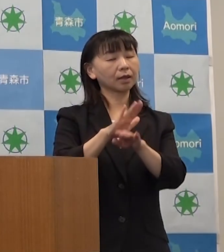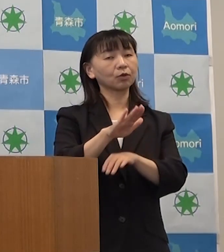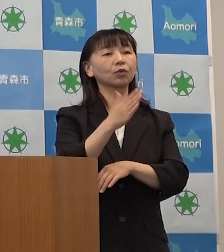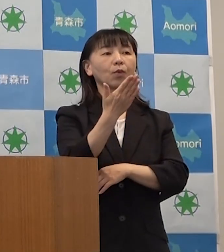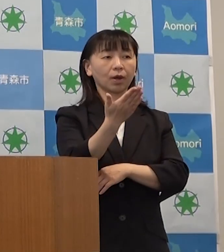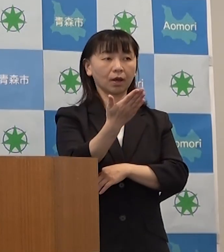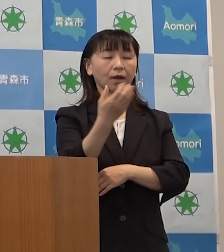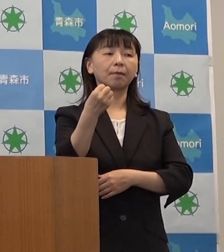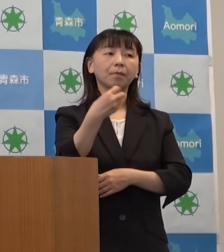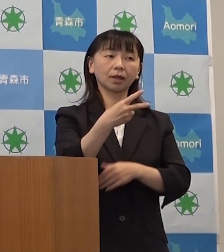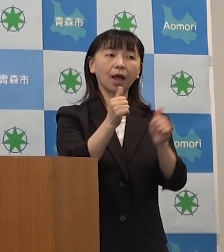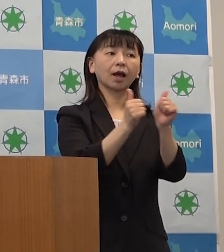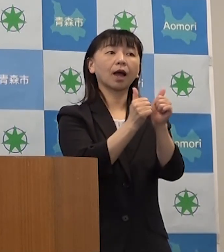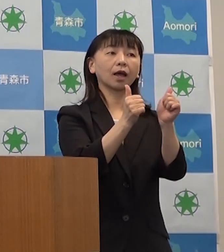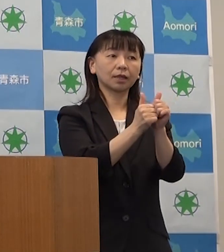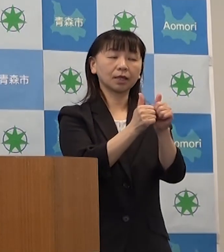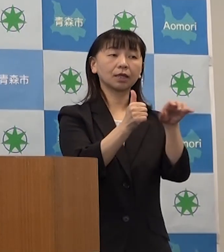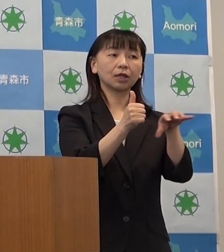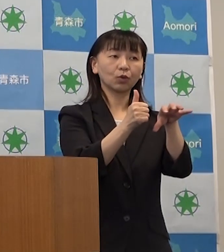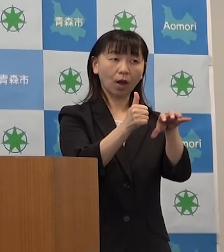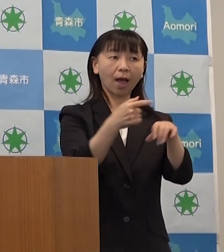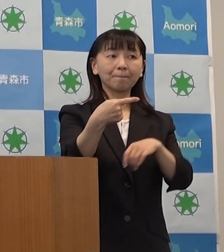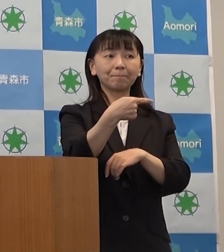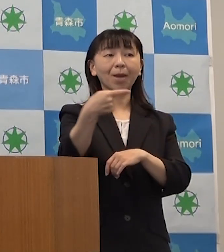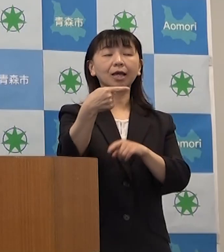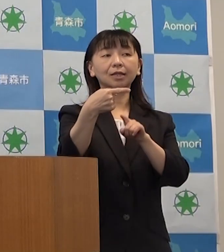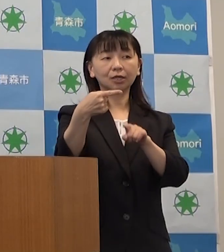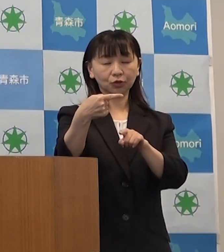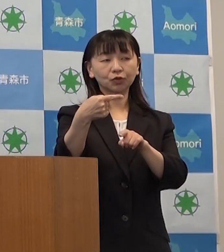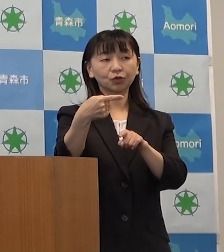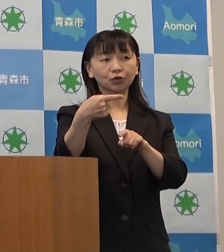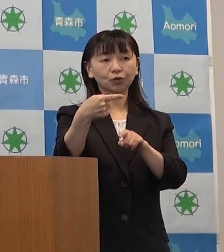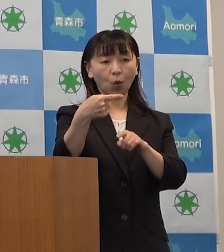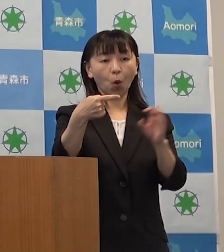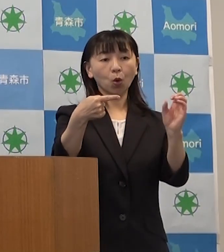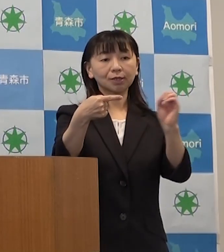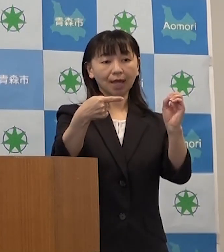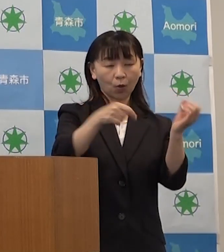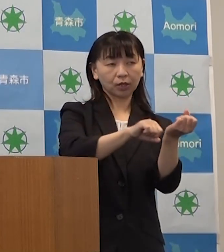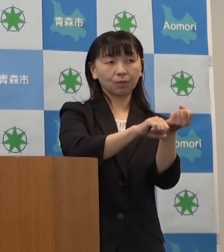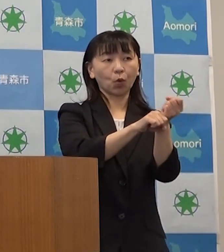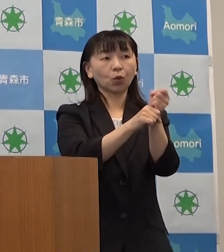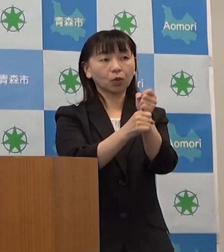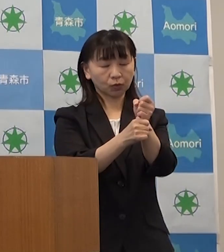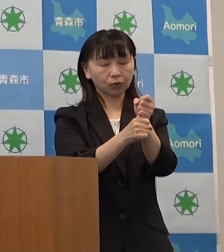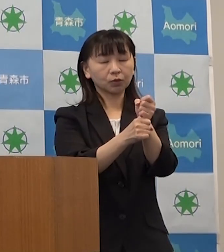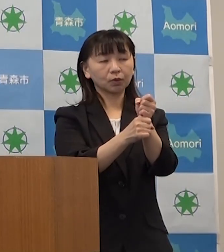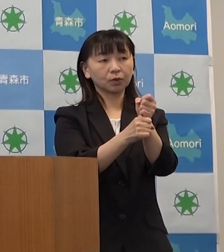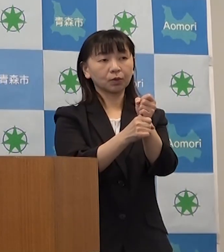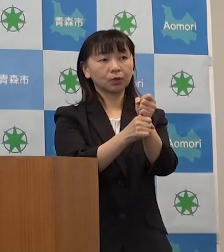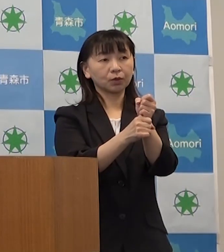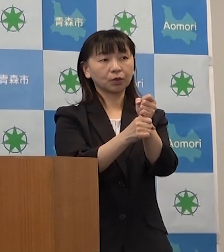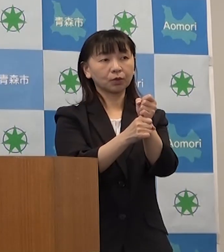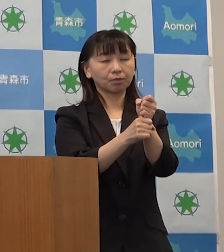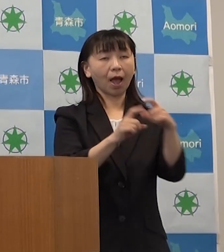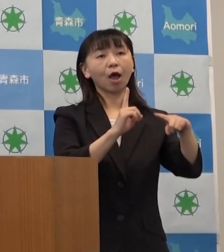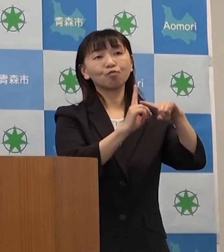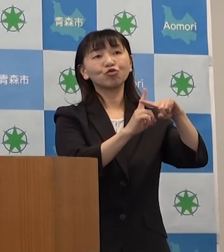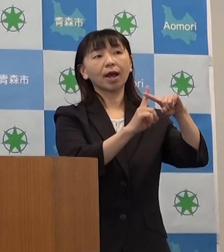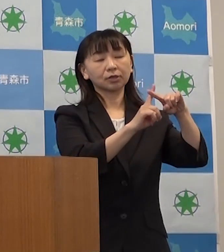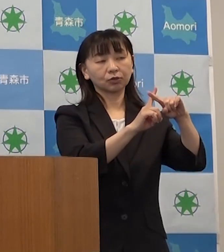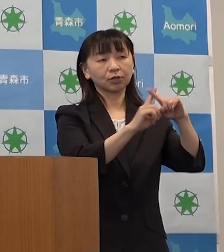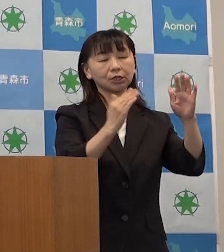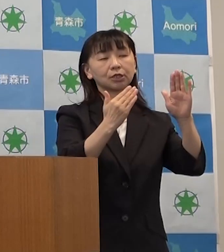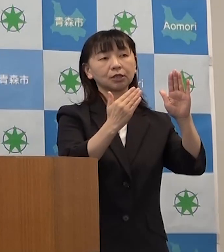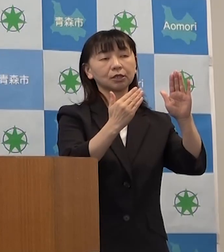と、この会議自体はそういうマイナスをゼロに戻していくというよりは、さらにプラスにしていくっ